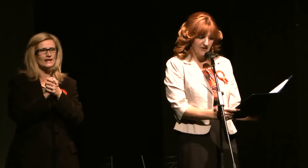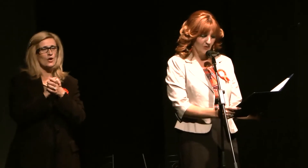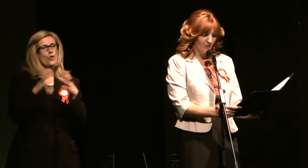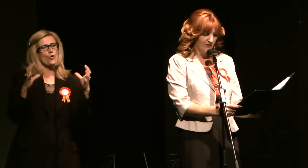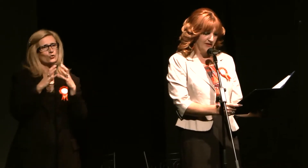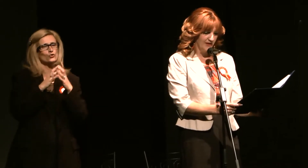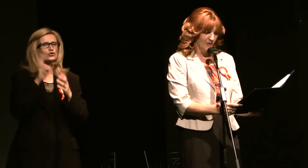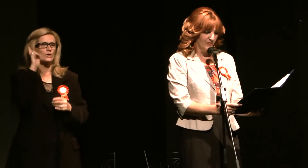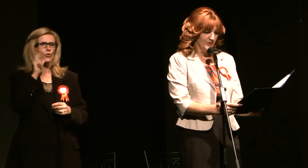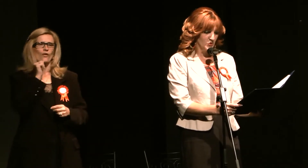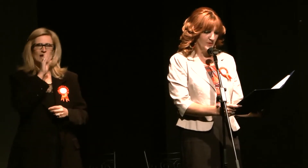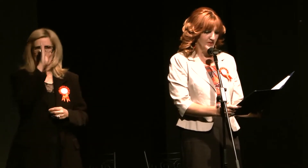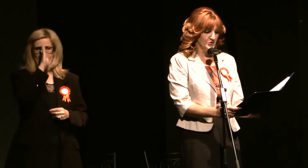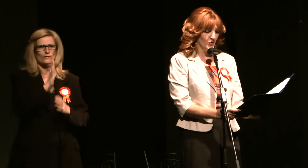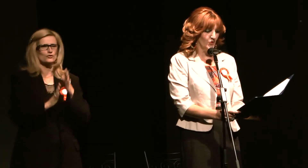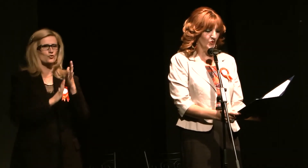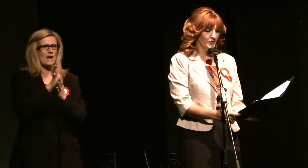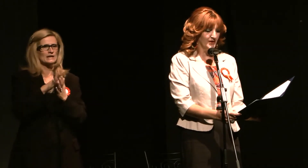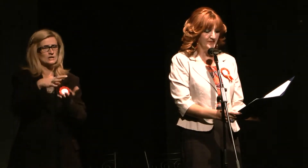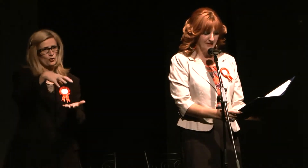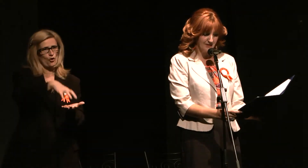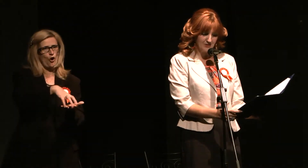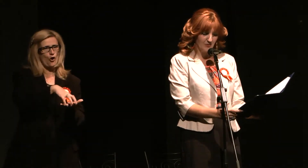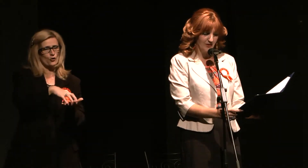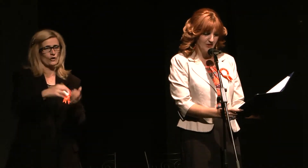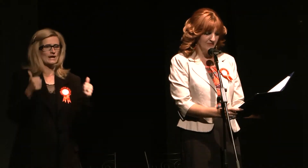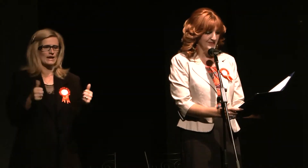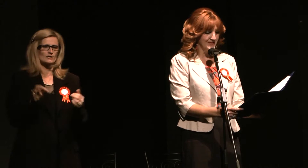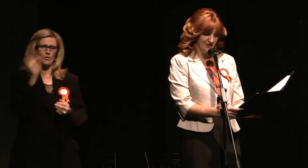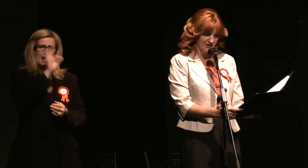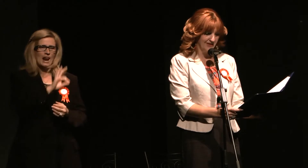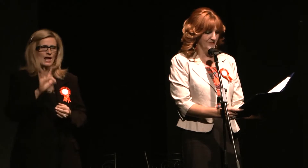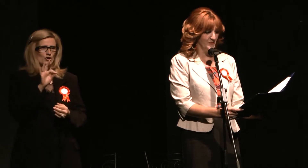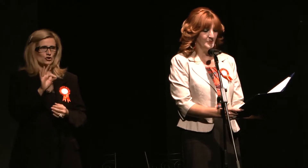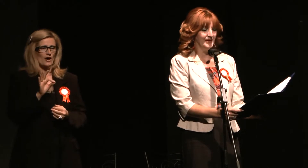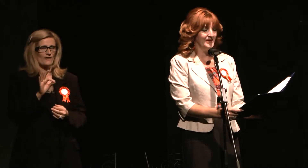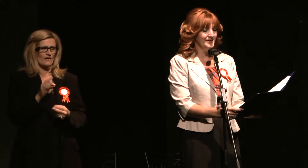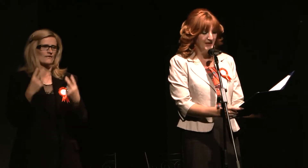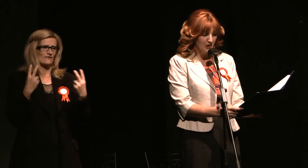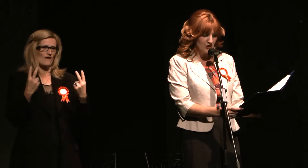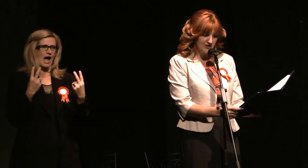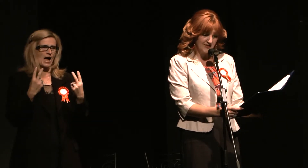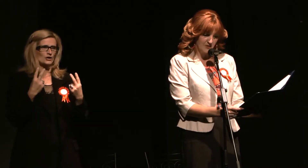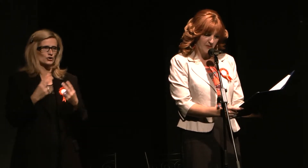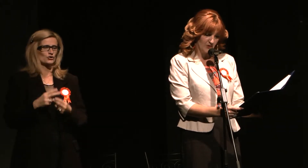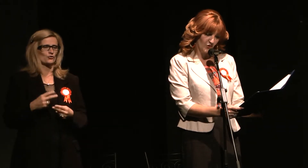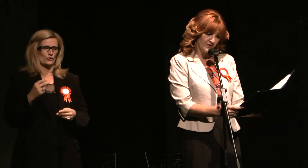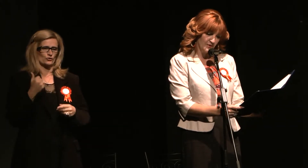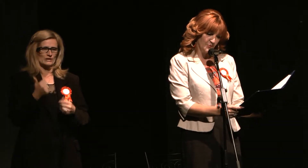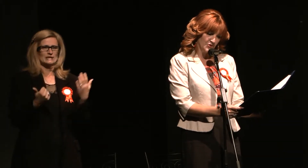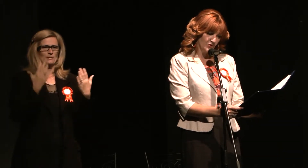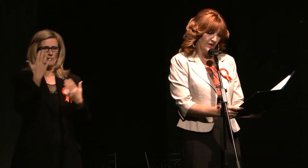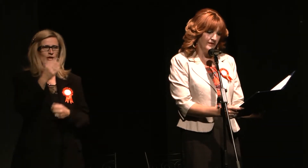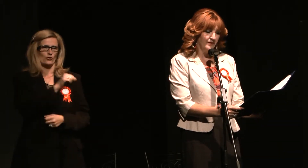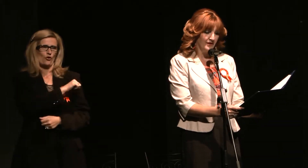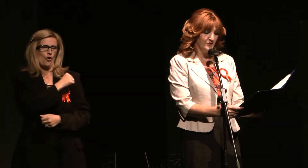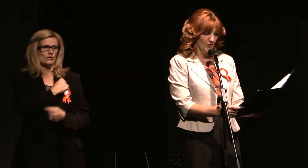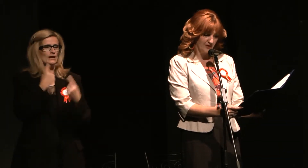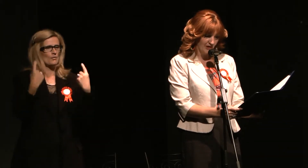Združenje gluvih i nagluvih Šumadijskog okruga danas obeležava značajan jubilej, 65 godina postojanja i aktivnog